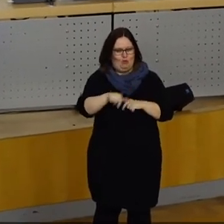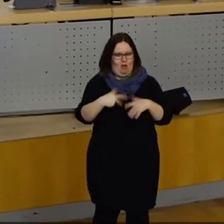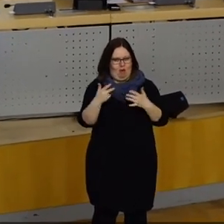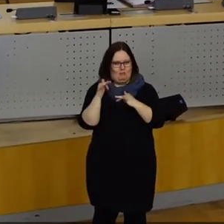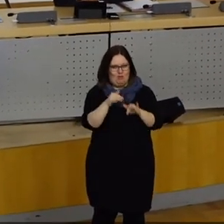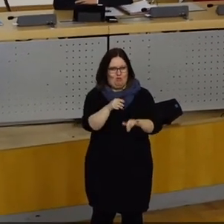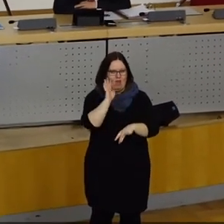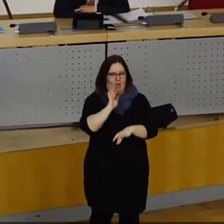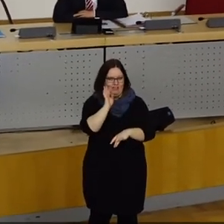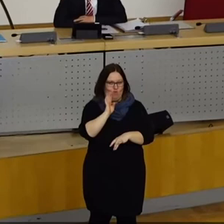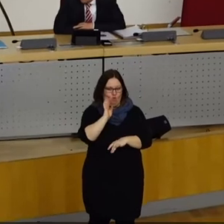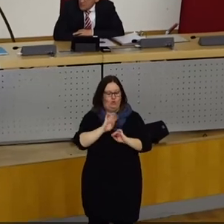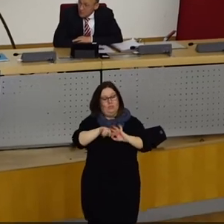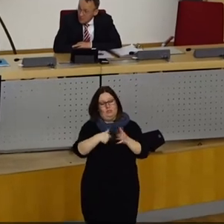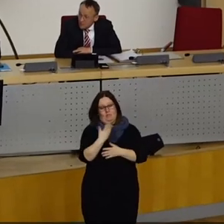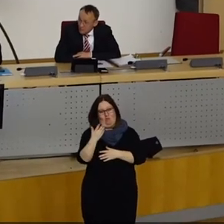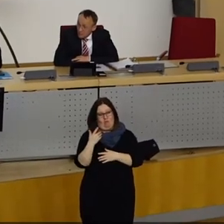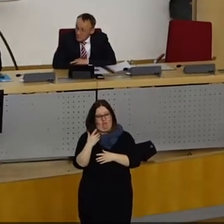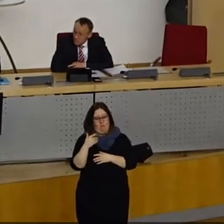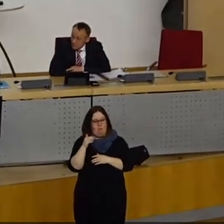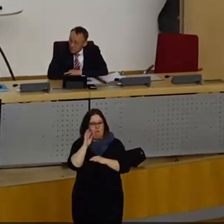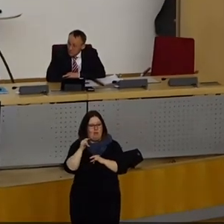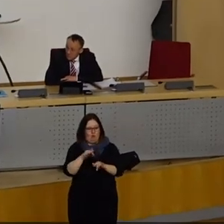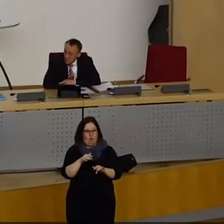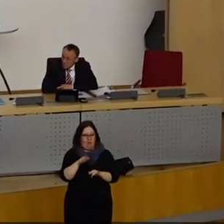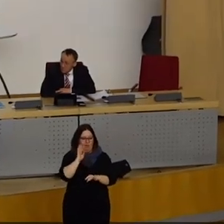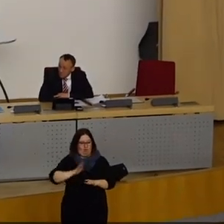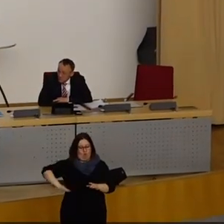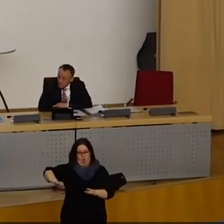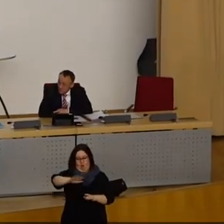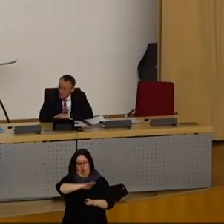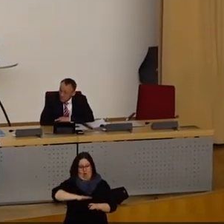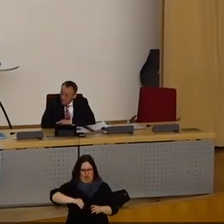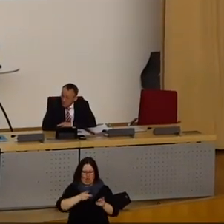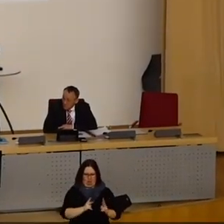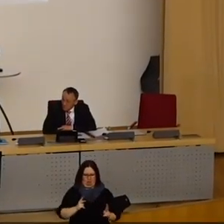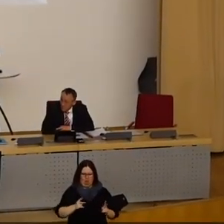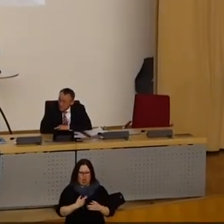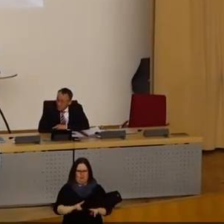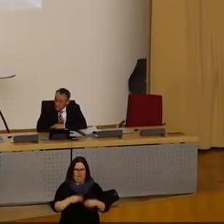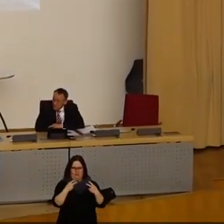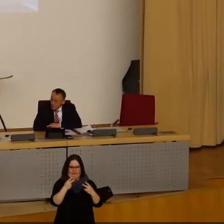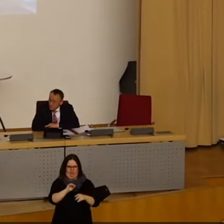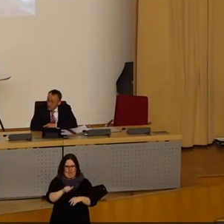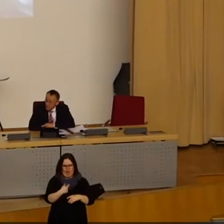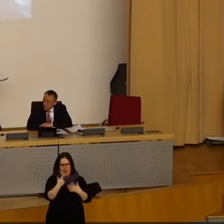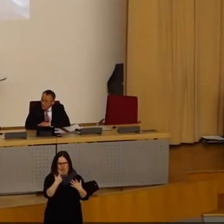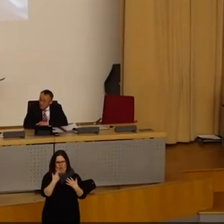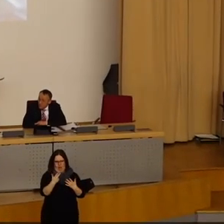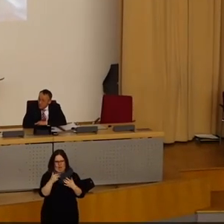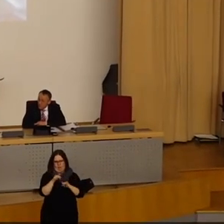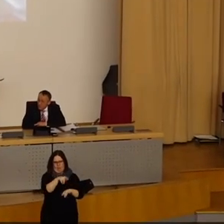einwohnern 5 millionen einwohner hat das ganze land also diese station eine große bedeutung für das land